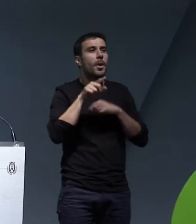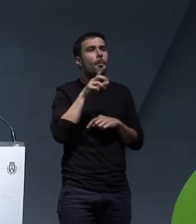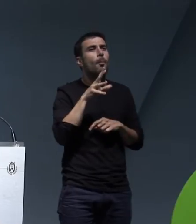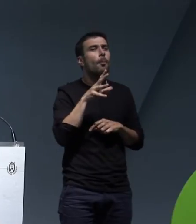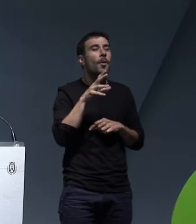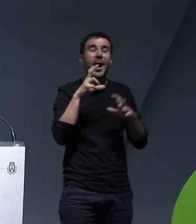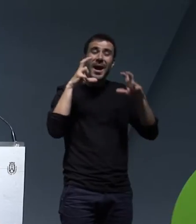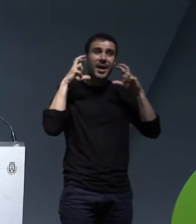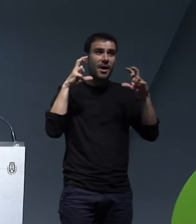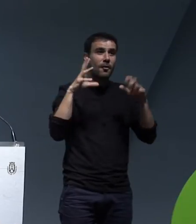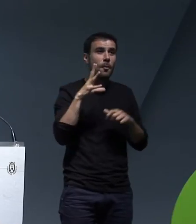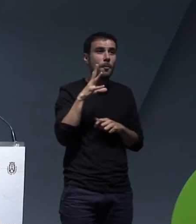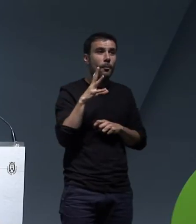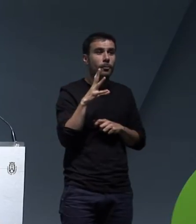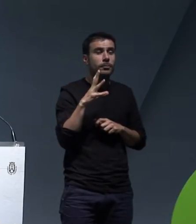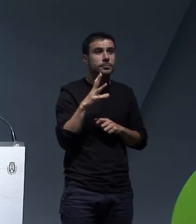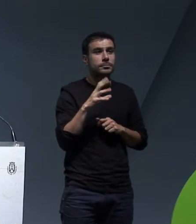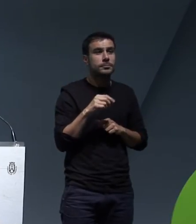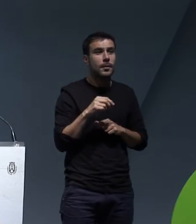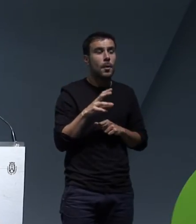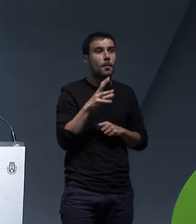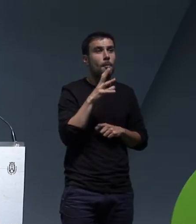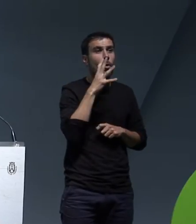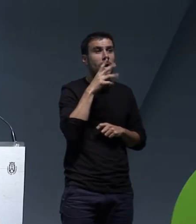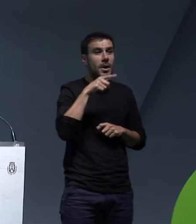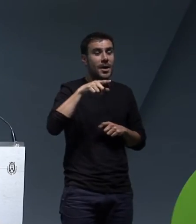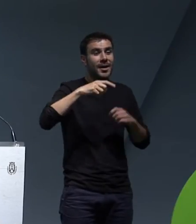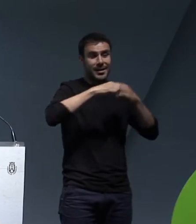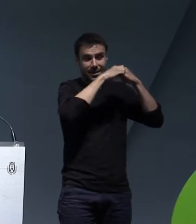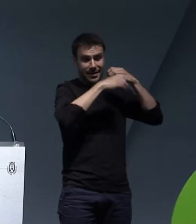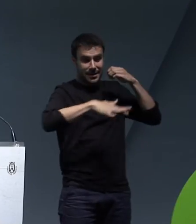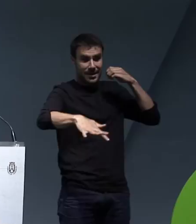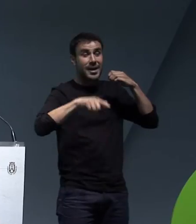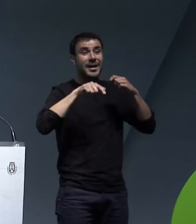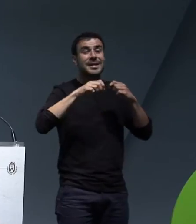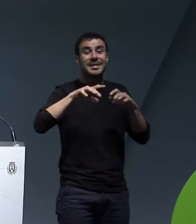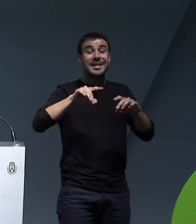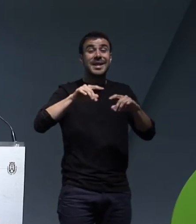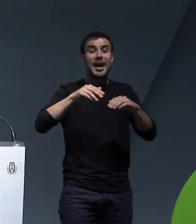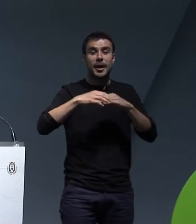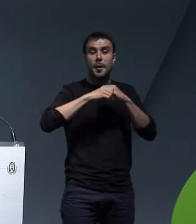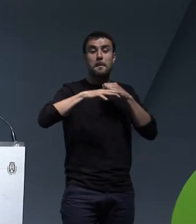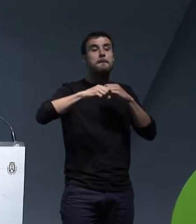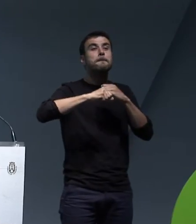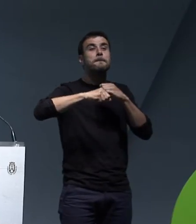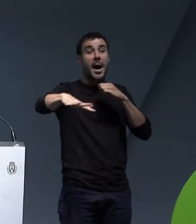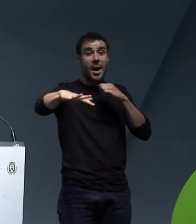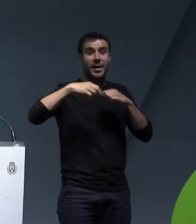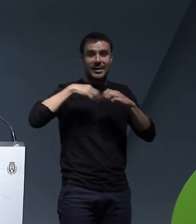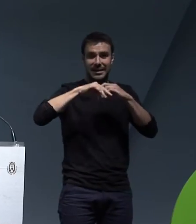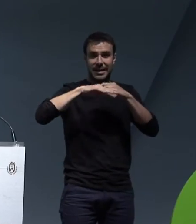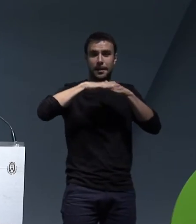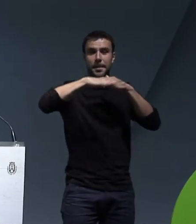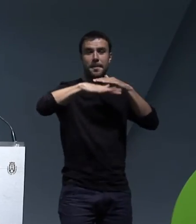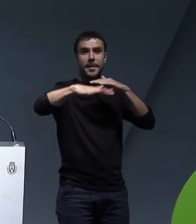al tratarse de un gran espigón desarrollado sobre terrenos ganados al mar, con una altura superior a comienzos